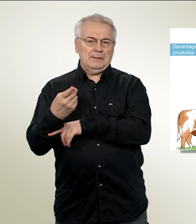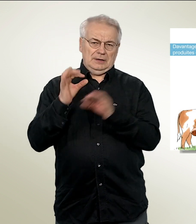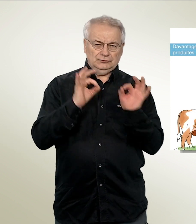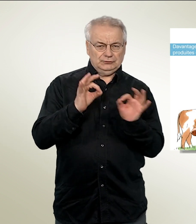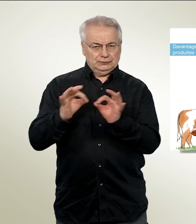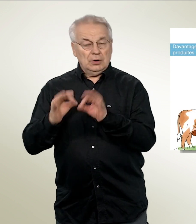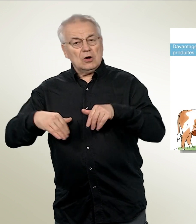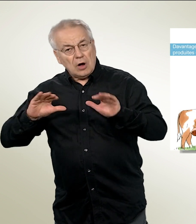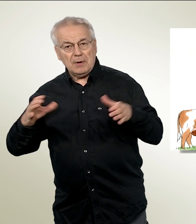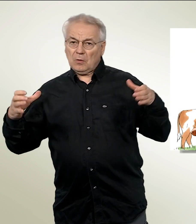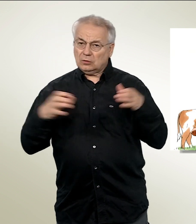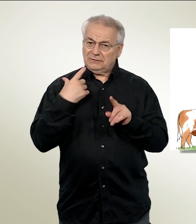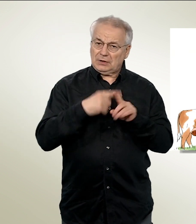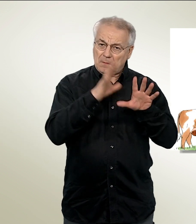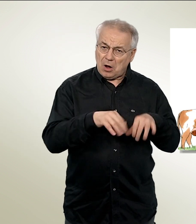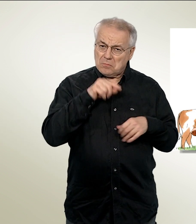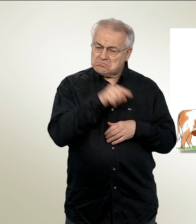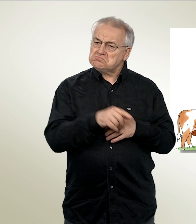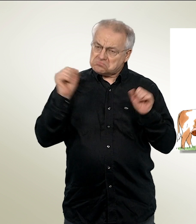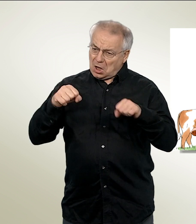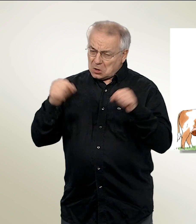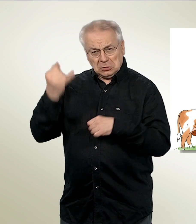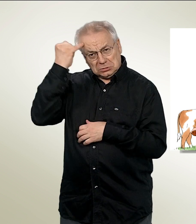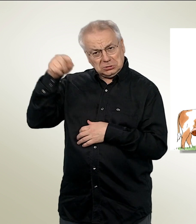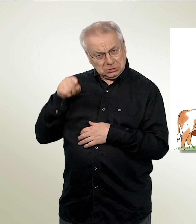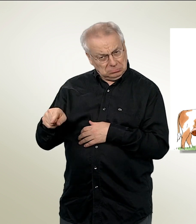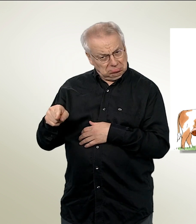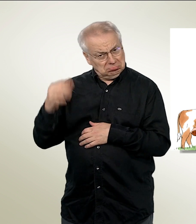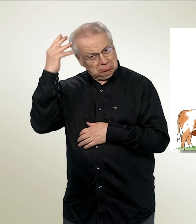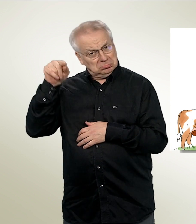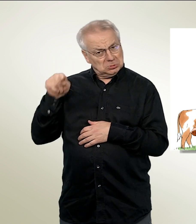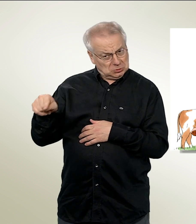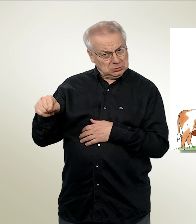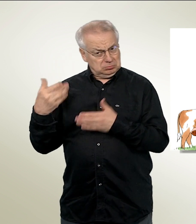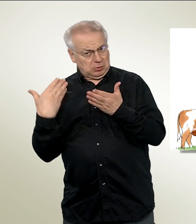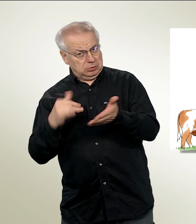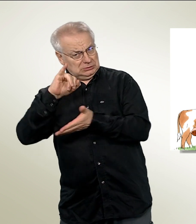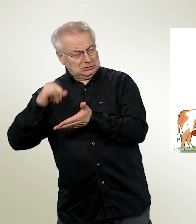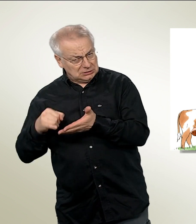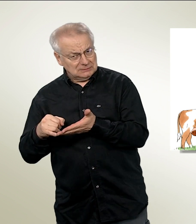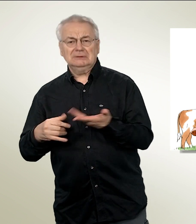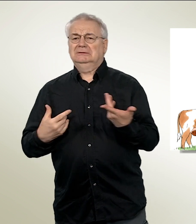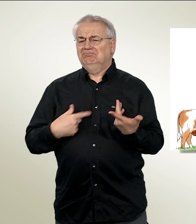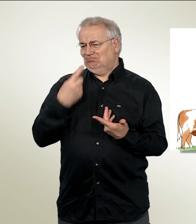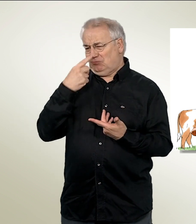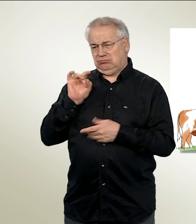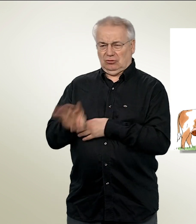que le Conseil fédéral et le Parlement partagent sur le principe les préoccupations formulées dans l'initiative, ils la rejettent. Ils sont d'avis